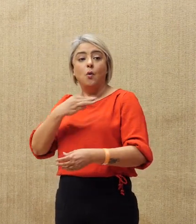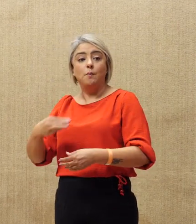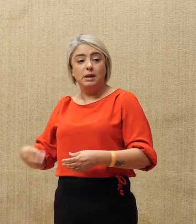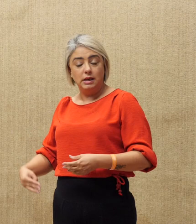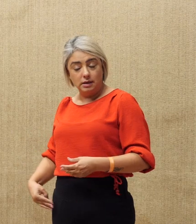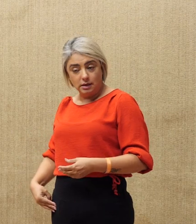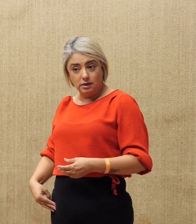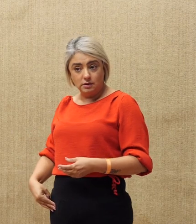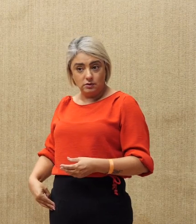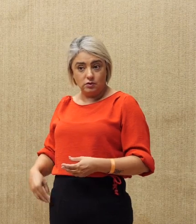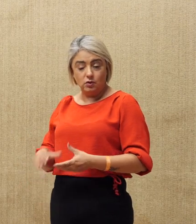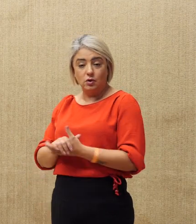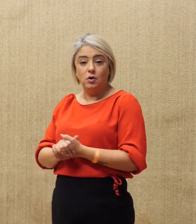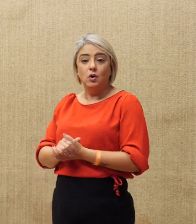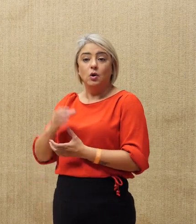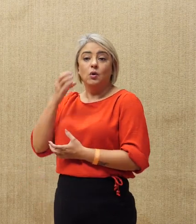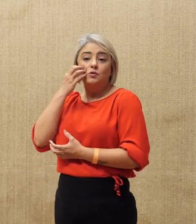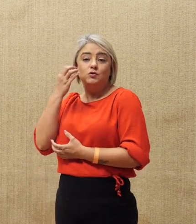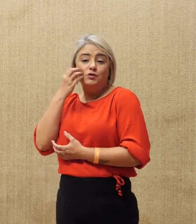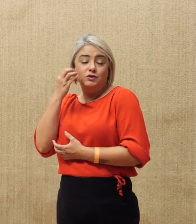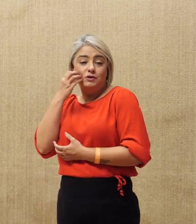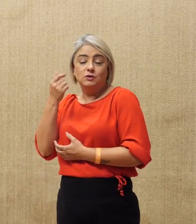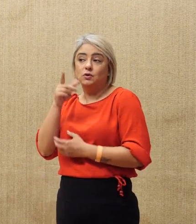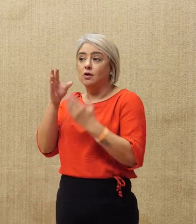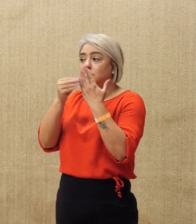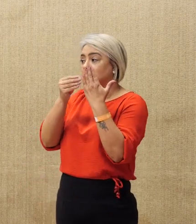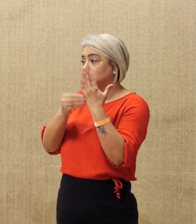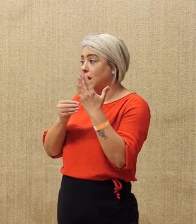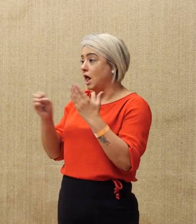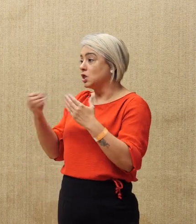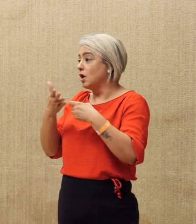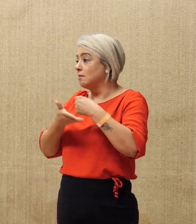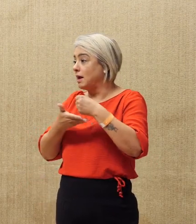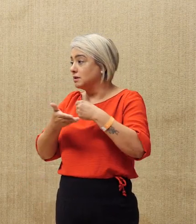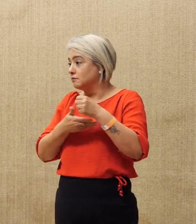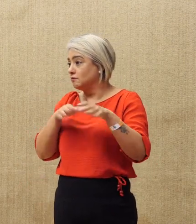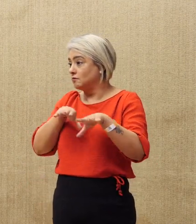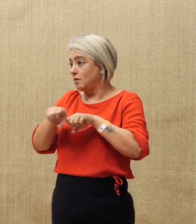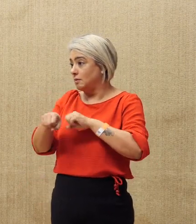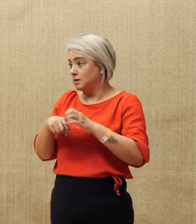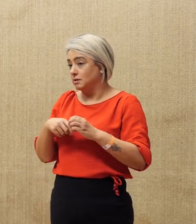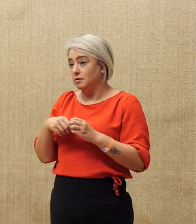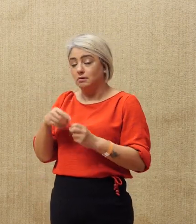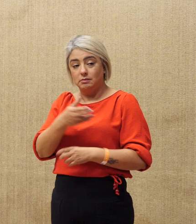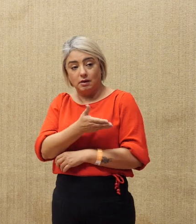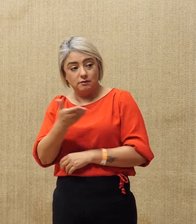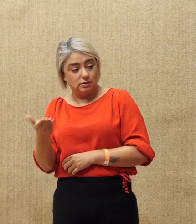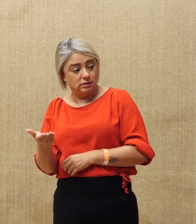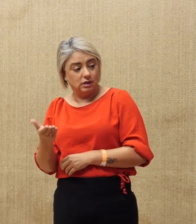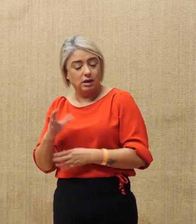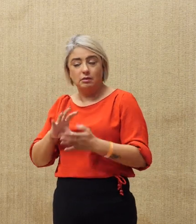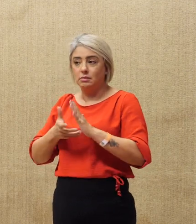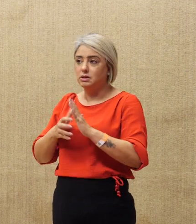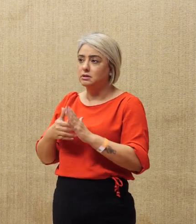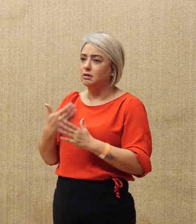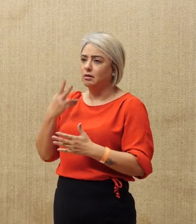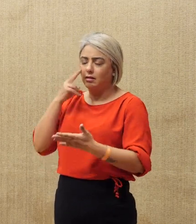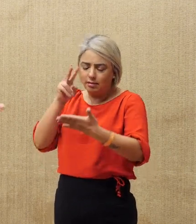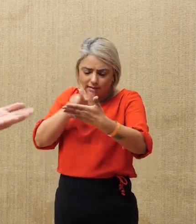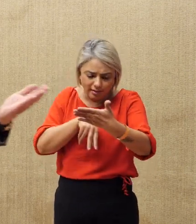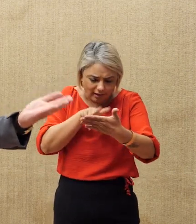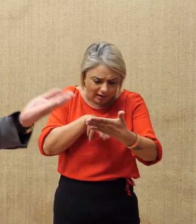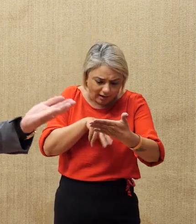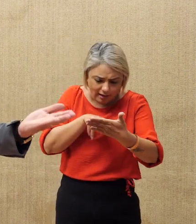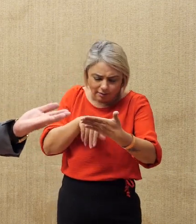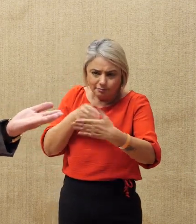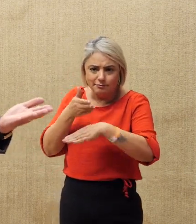da sabatina do Senado, encadernado a nova matriz de fundamento de formação. E para vocês que estão no partido há muitos anos, quando lerem, vão ver